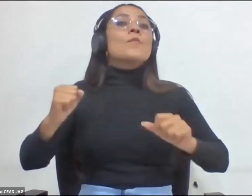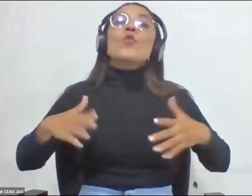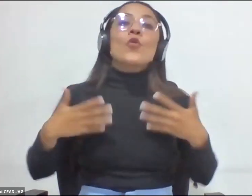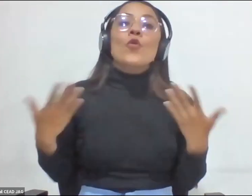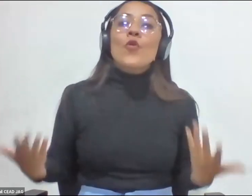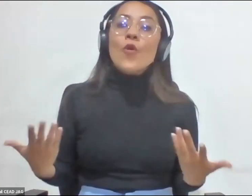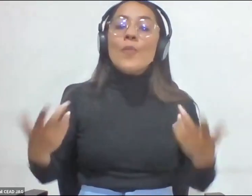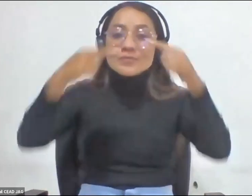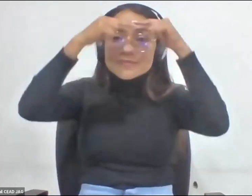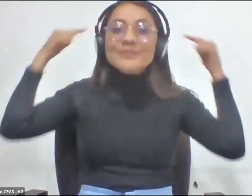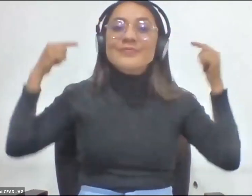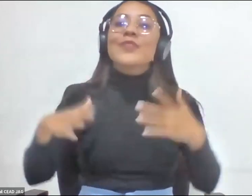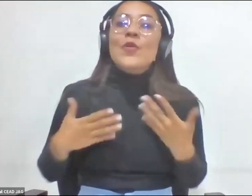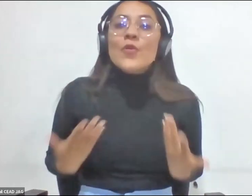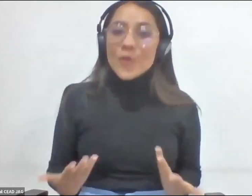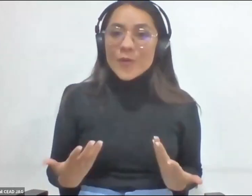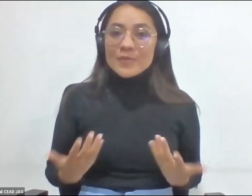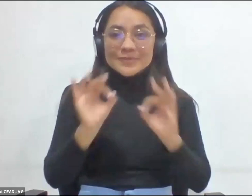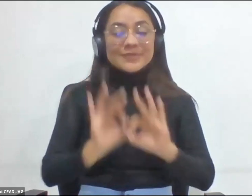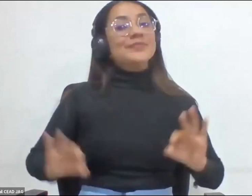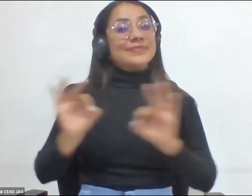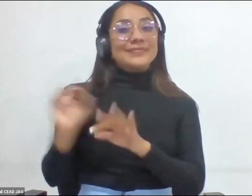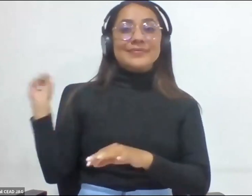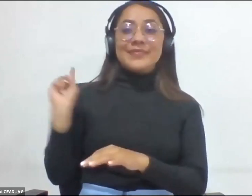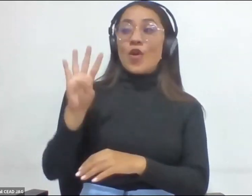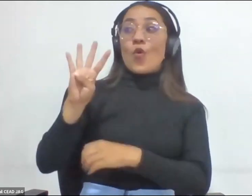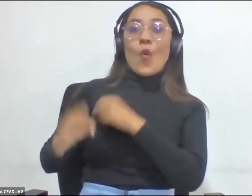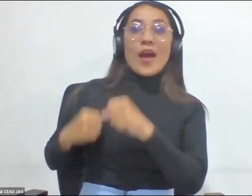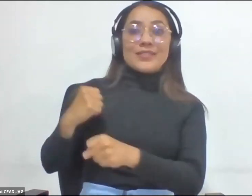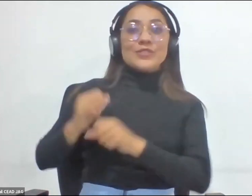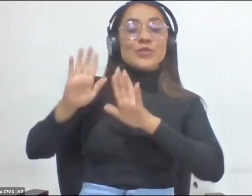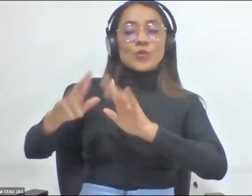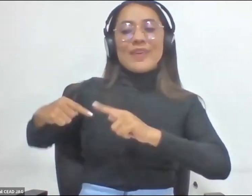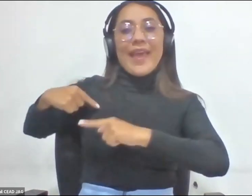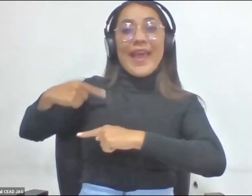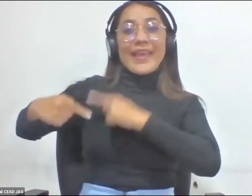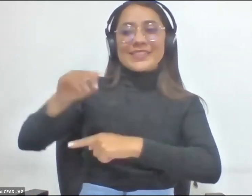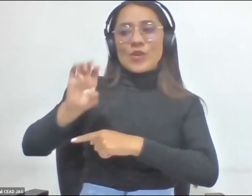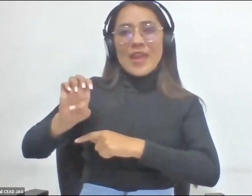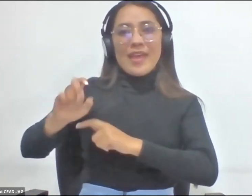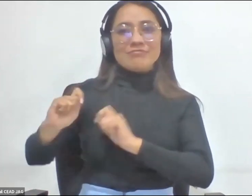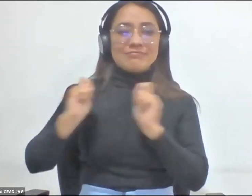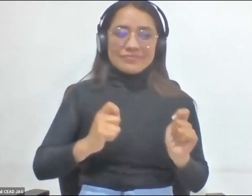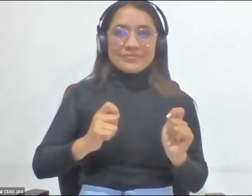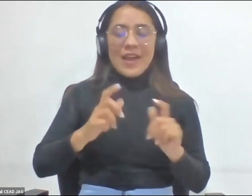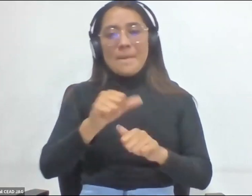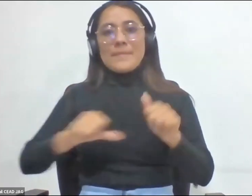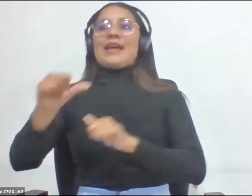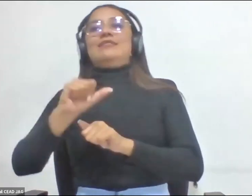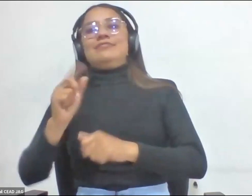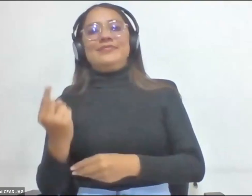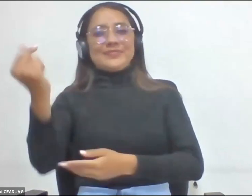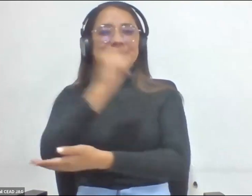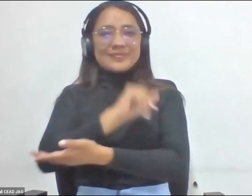lograr estas metas que hemos logrado en este cuatreño con generación eh y dando inicio a esta implementación de la política de